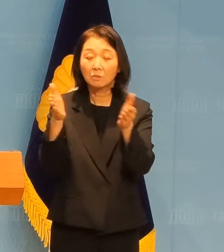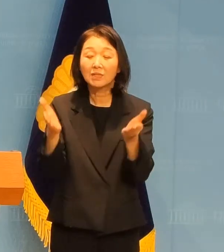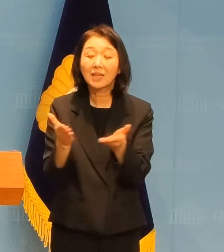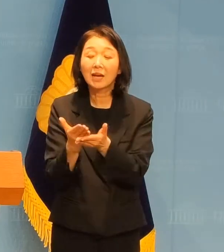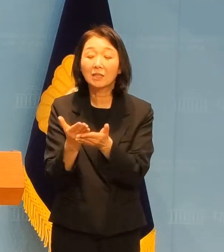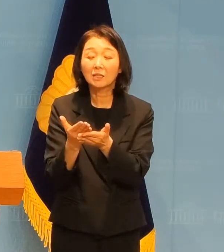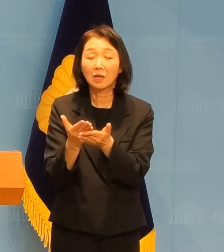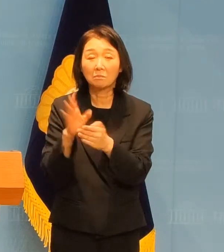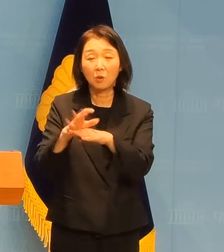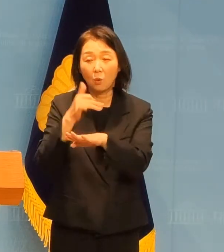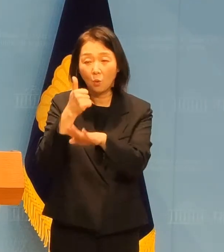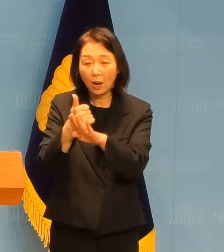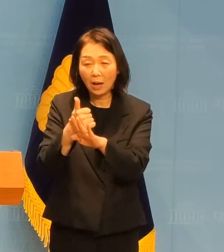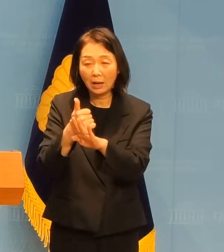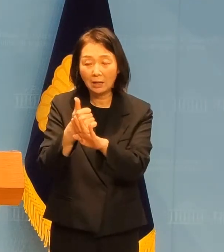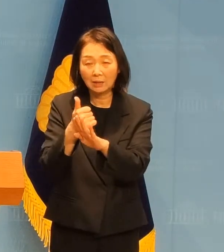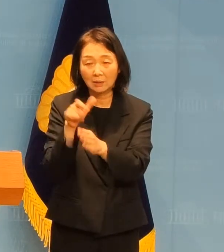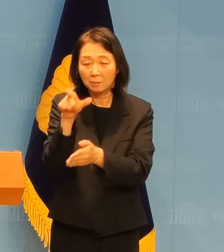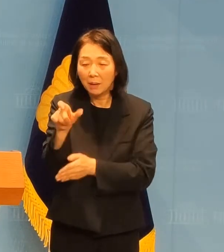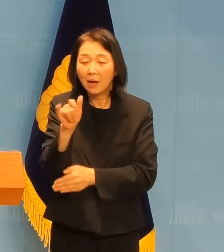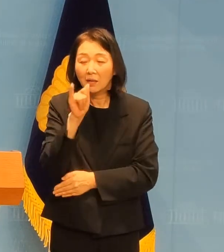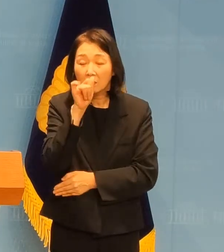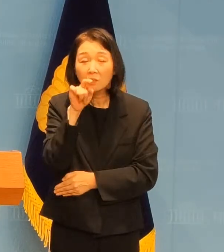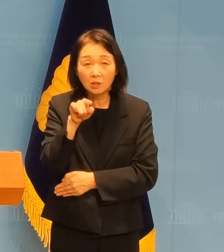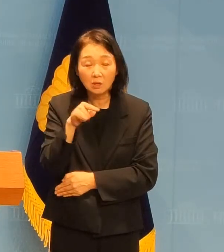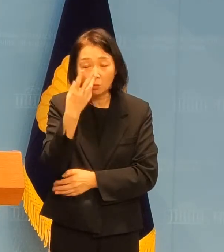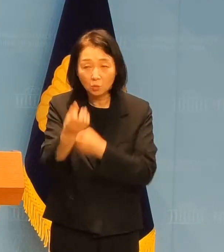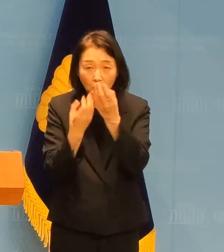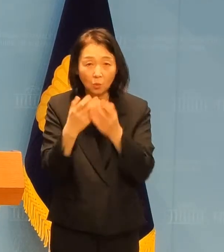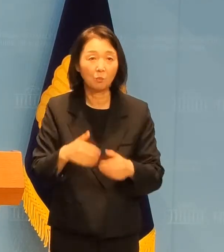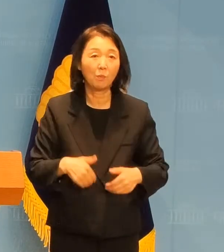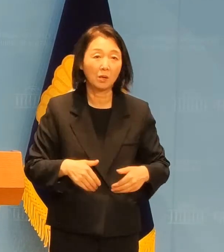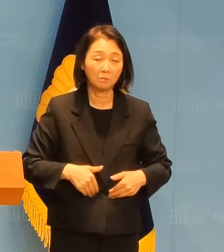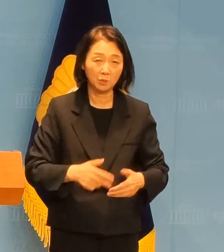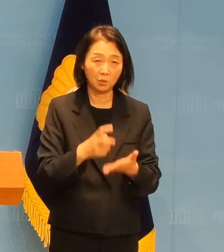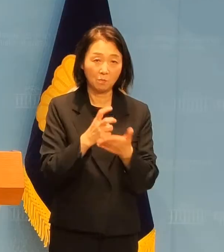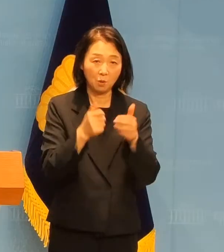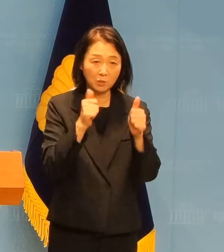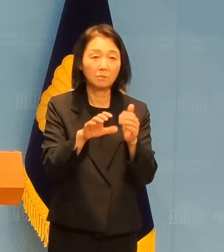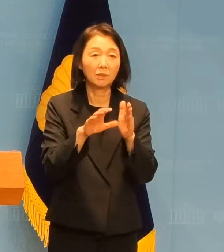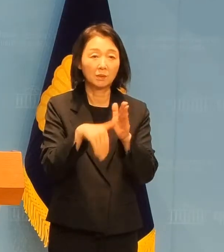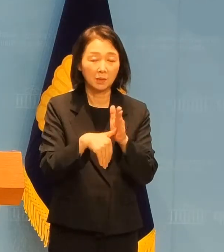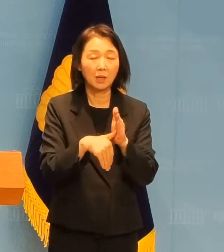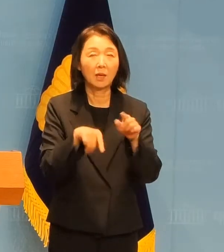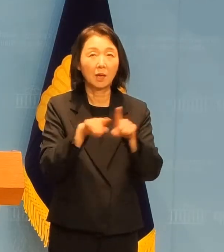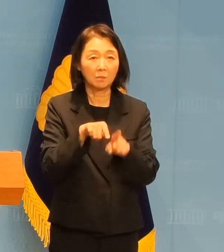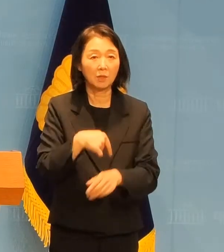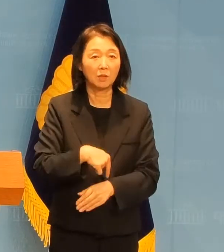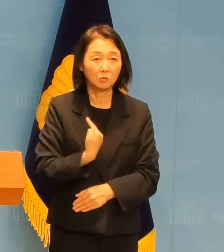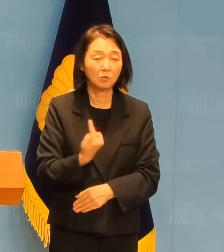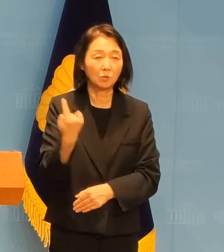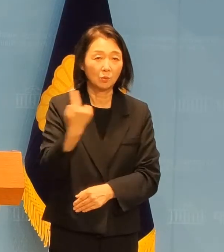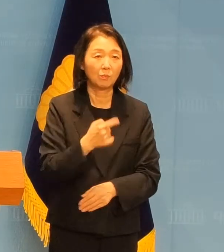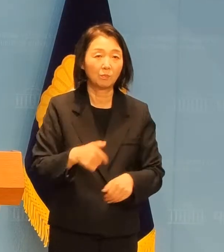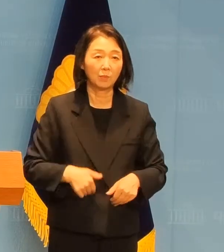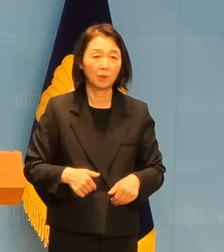등에 얽힌 진실을 낱낱이 고백하고 법의 심판대 위에 스스로 올라야